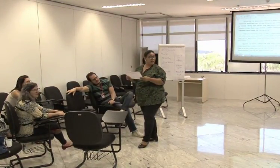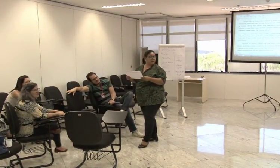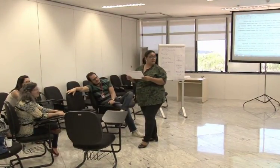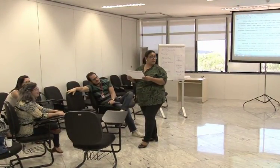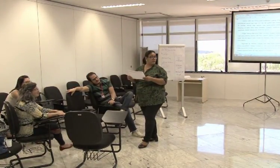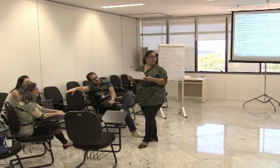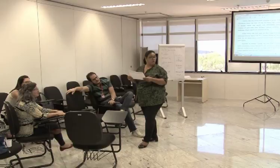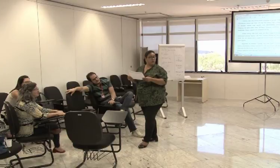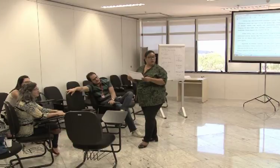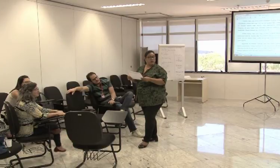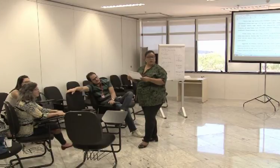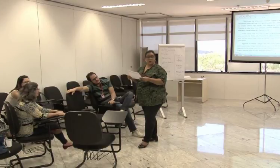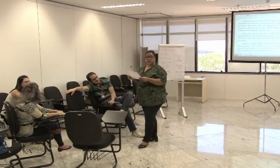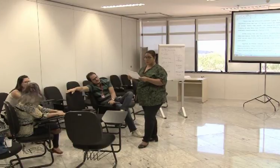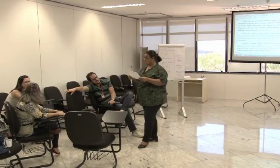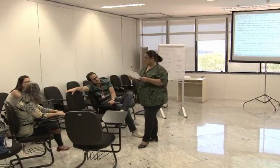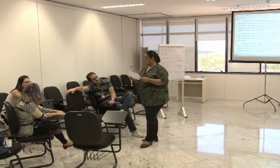Vanessa. Ah, deve estar indo no banheiro,